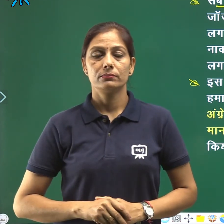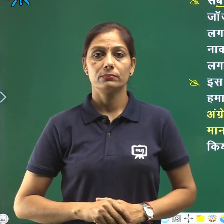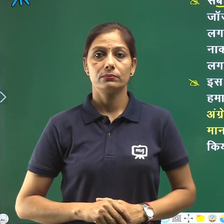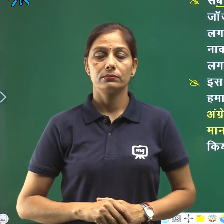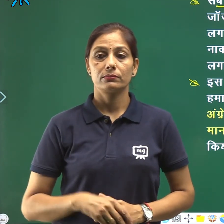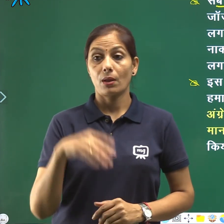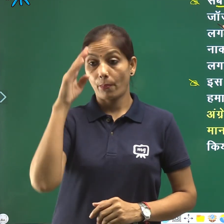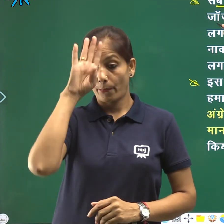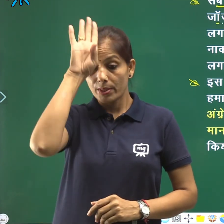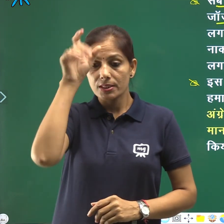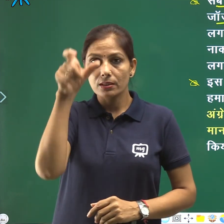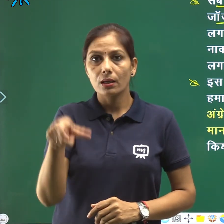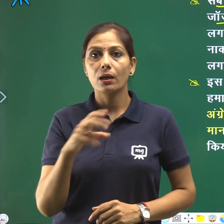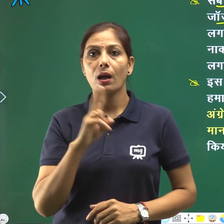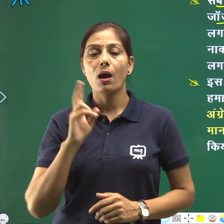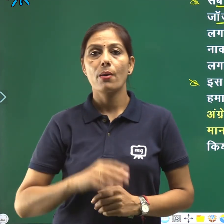जॉर्ज पंचम की